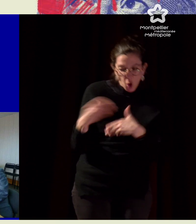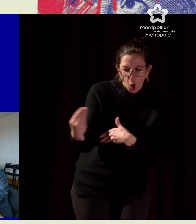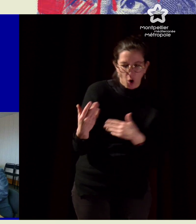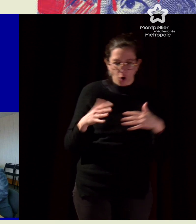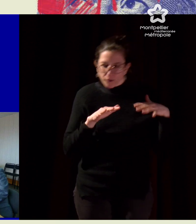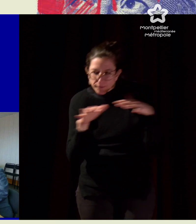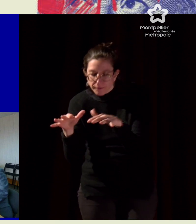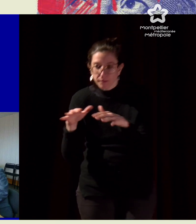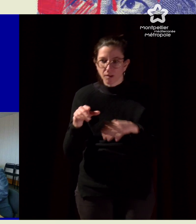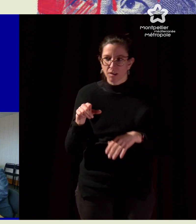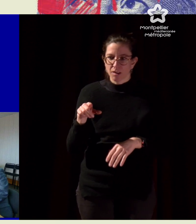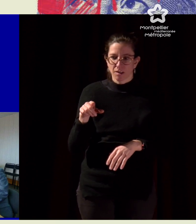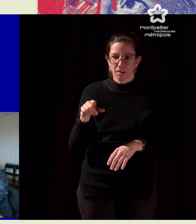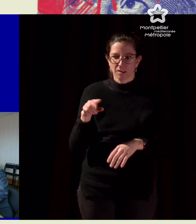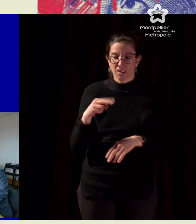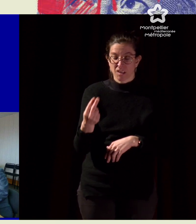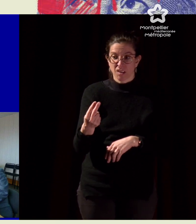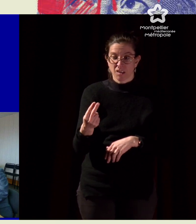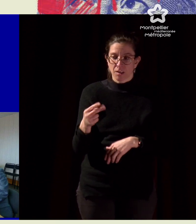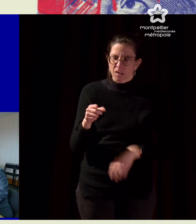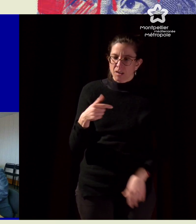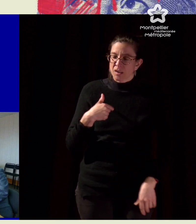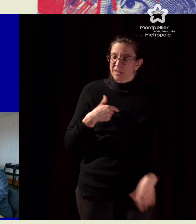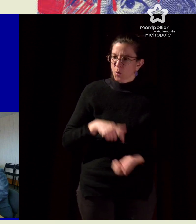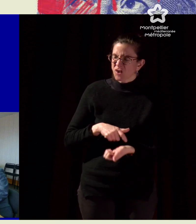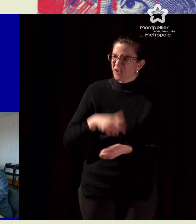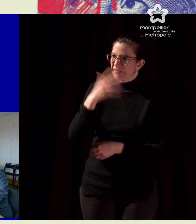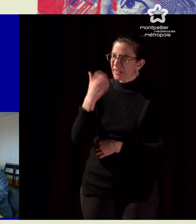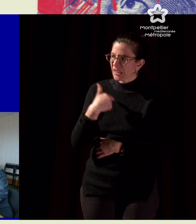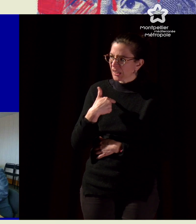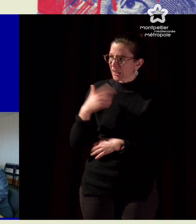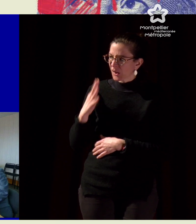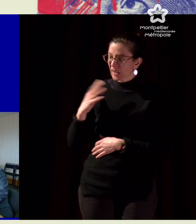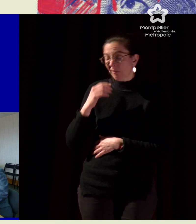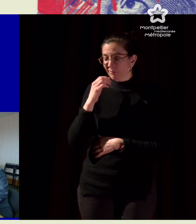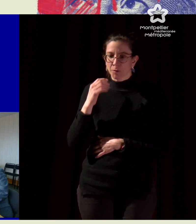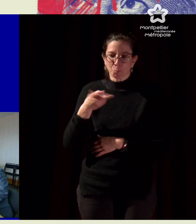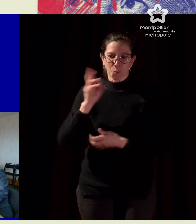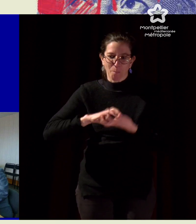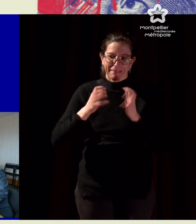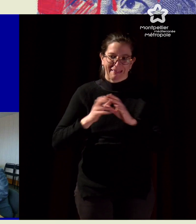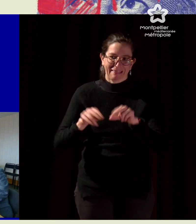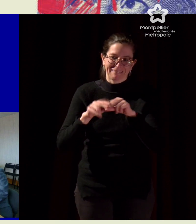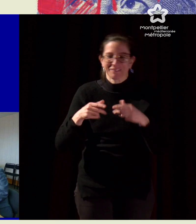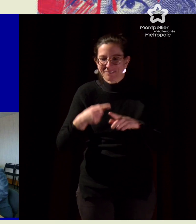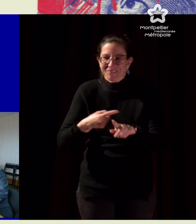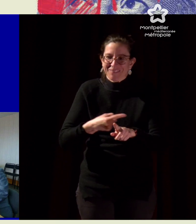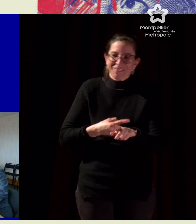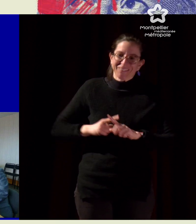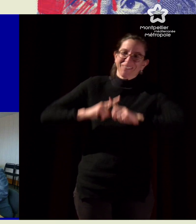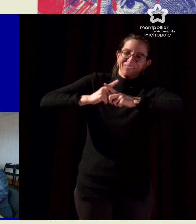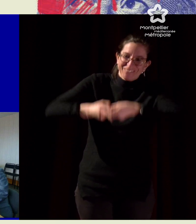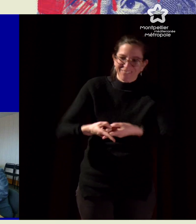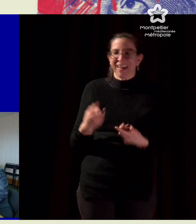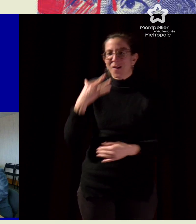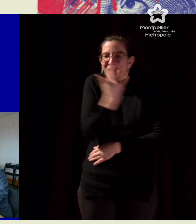ancêtres origines d'Afrique, ça a été un peu plus compliqué. Mais bon, on y est arrivé en lui expliquant, mais voilà, ça s'est fait petit à petit, la couleur